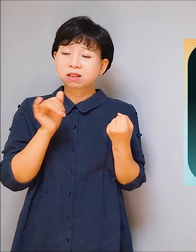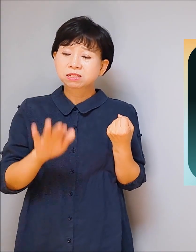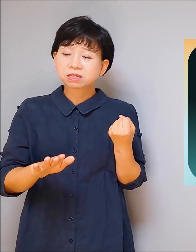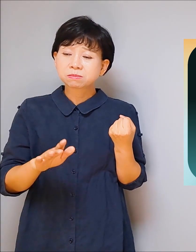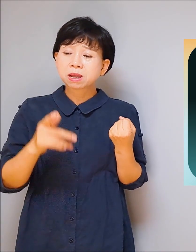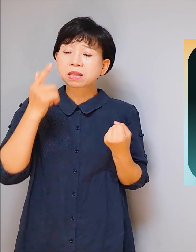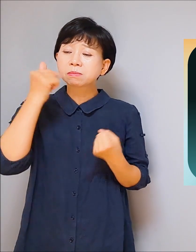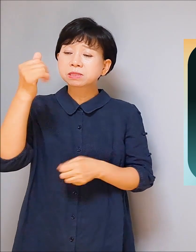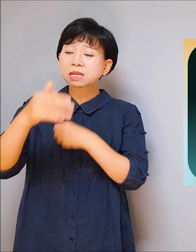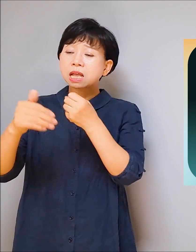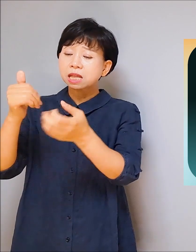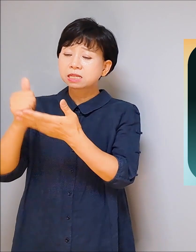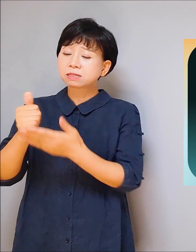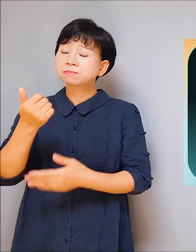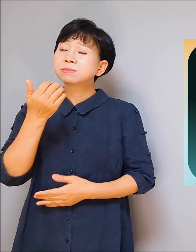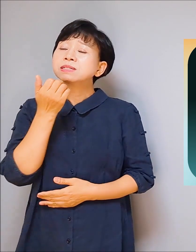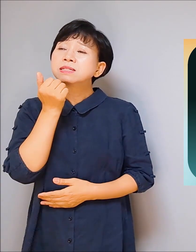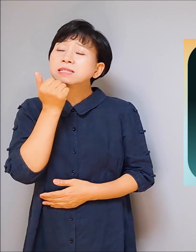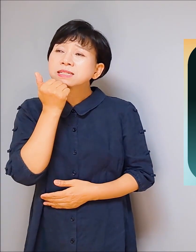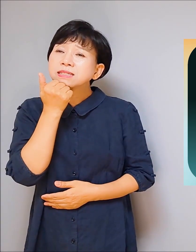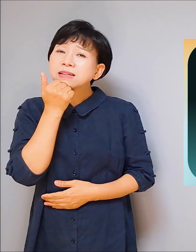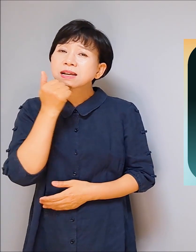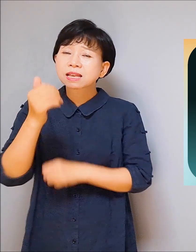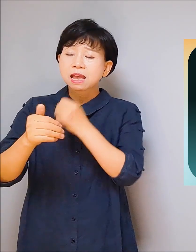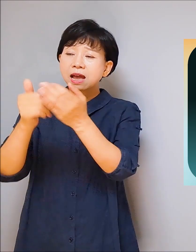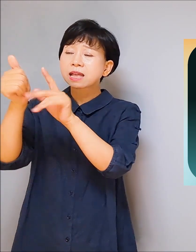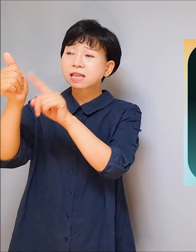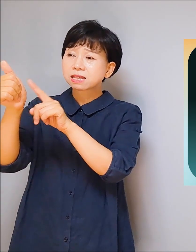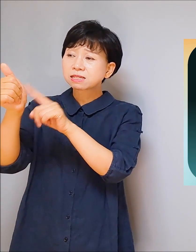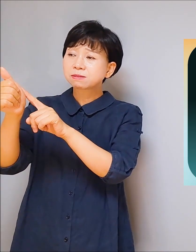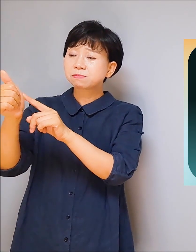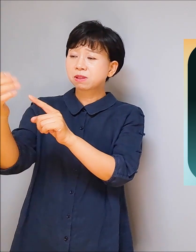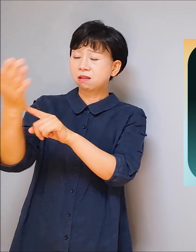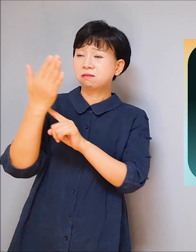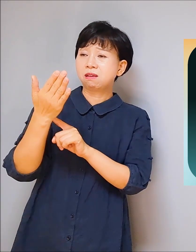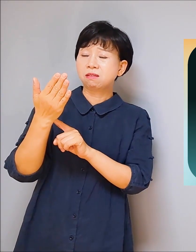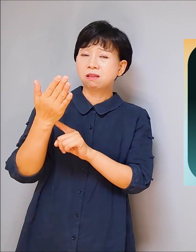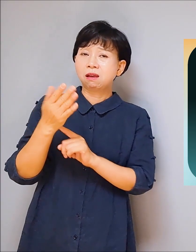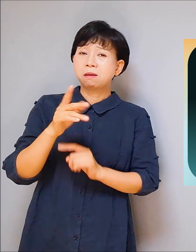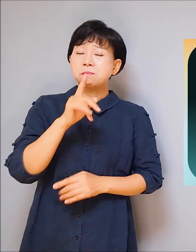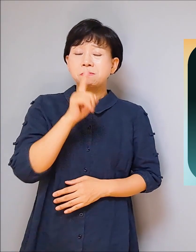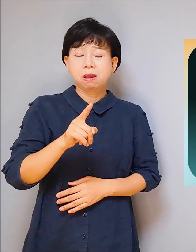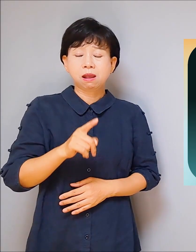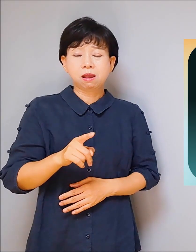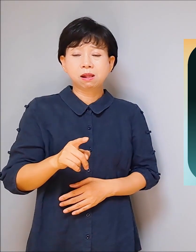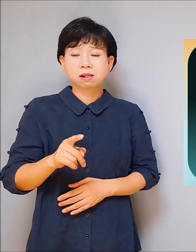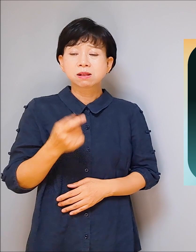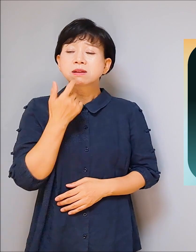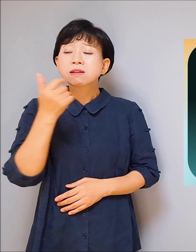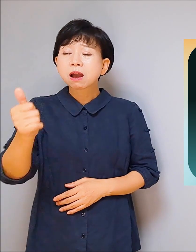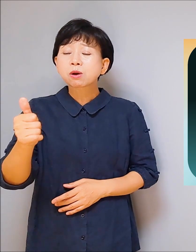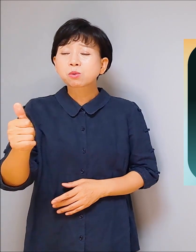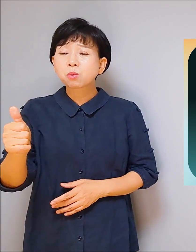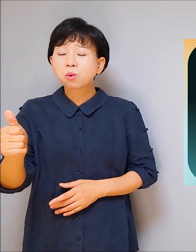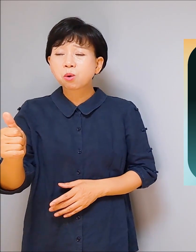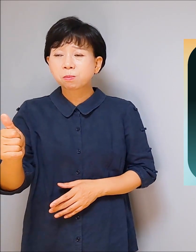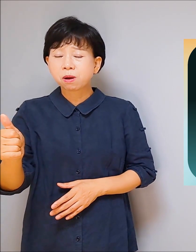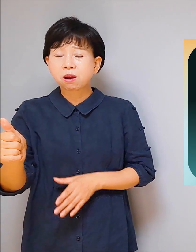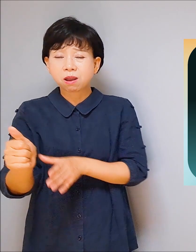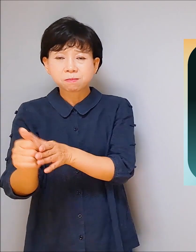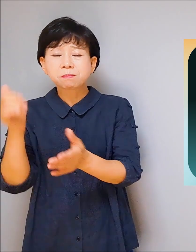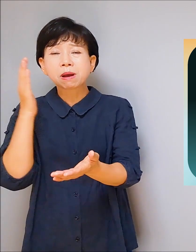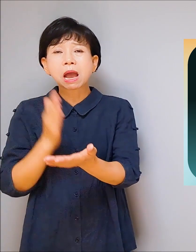아버지의 하나님 이삭의 하나님이 어젯밤에 내게 말씀하시기를 너는 삼가 야곱에게 선악간에 말하지